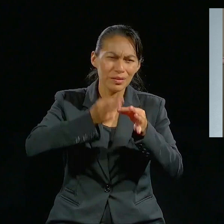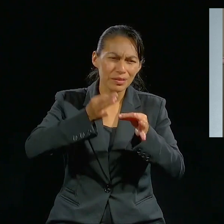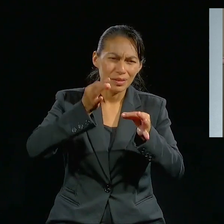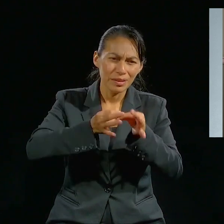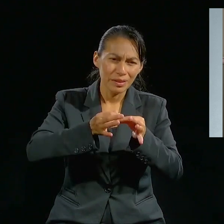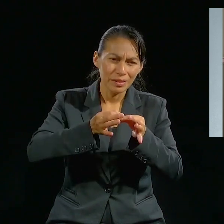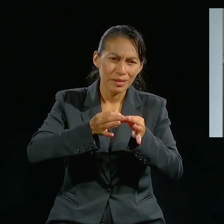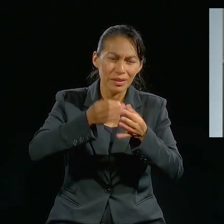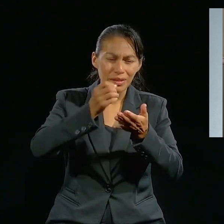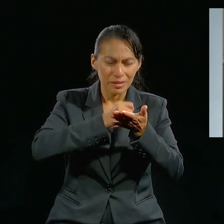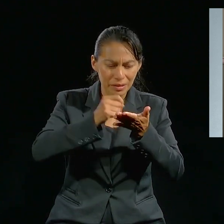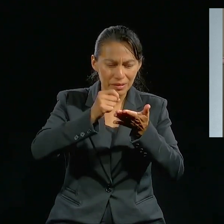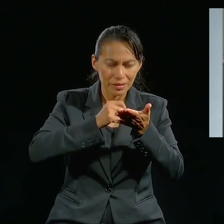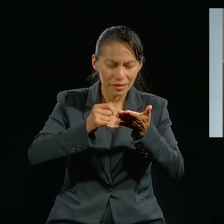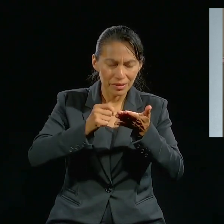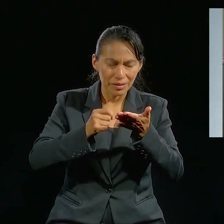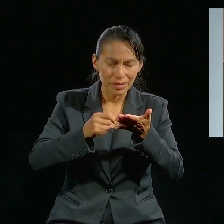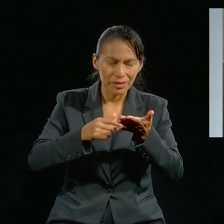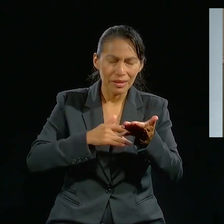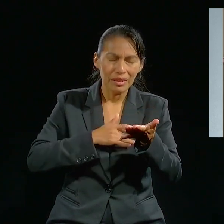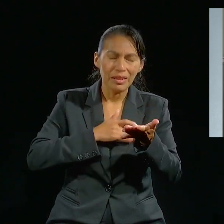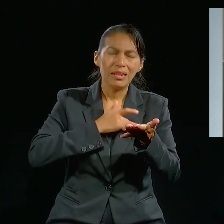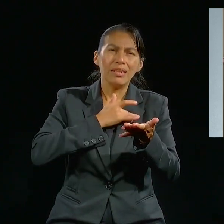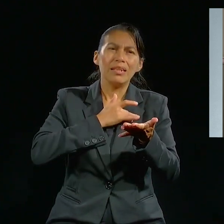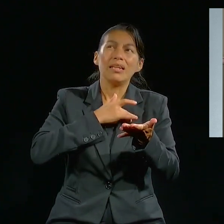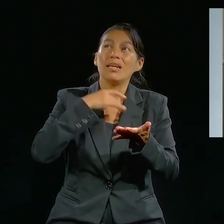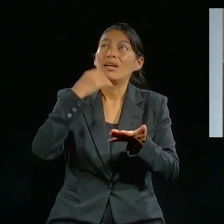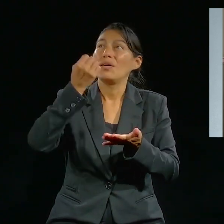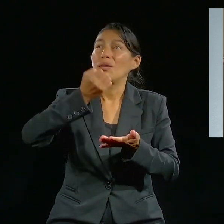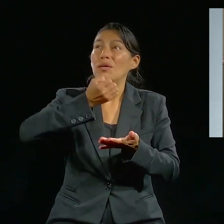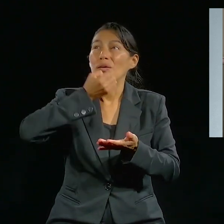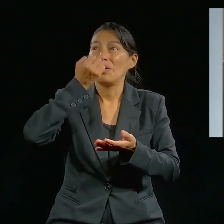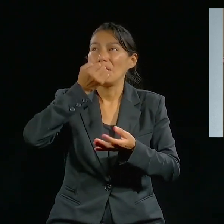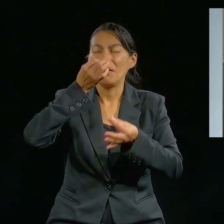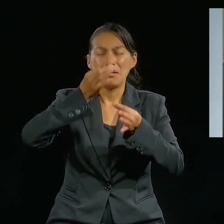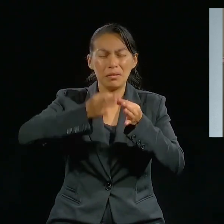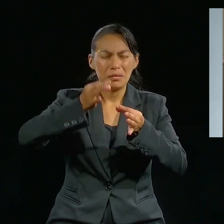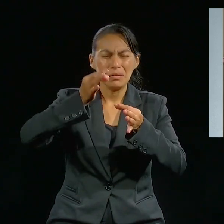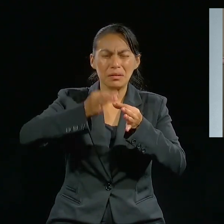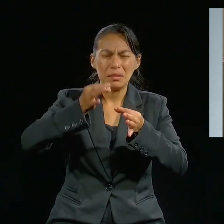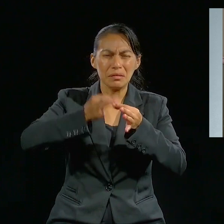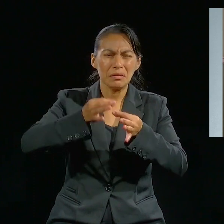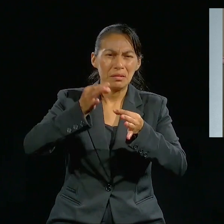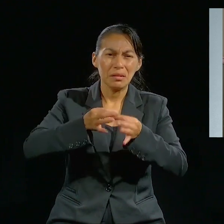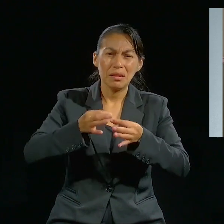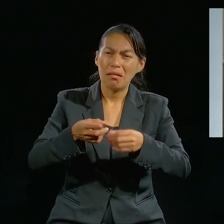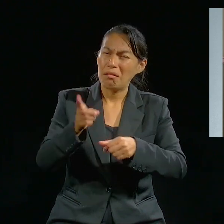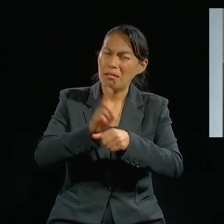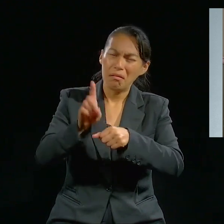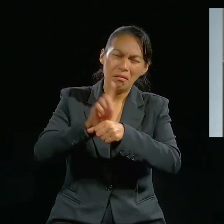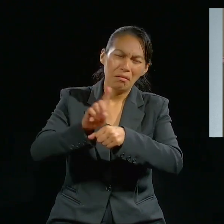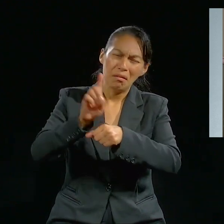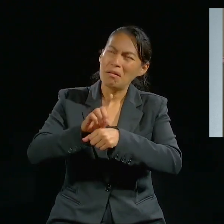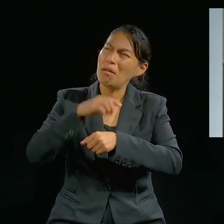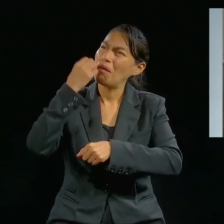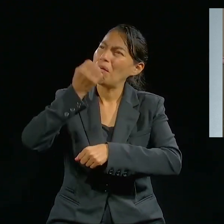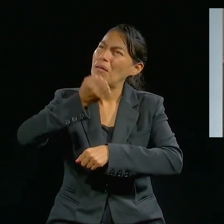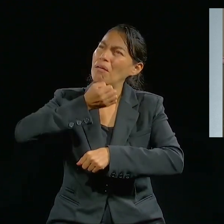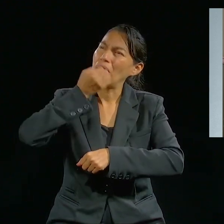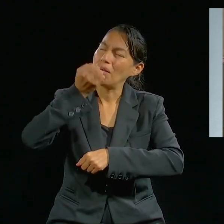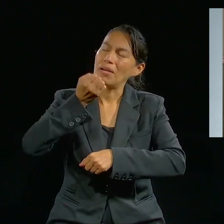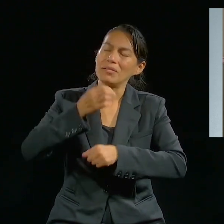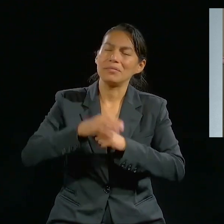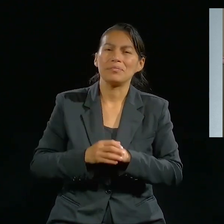para que nos inspiremos a orar todos los días de nuestra vida mientras